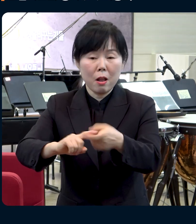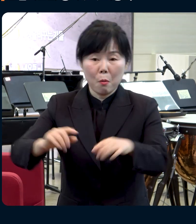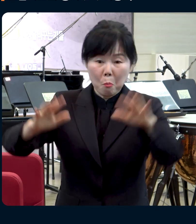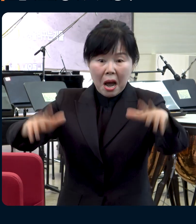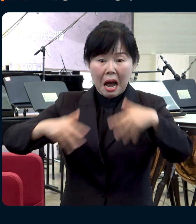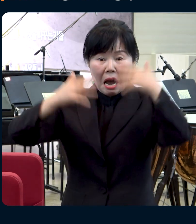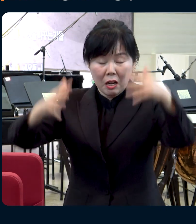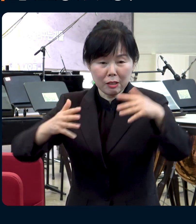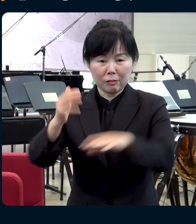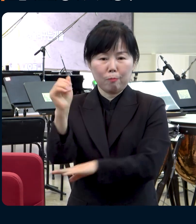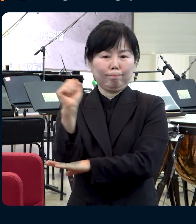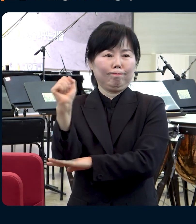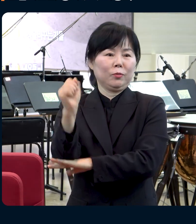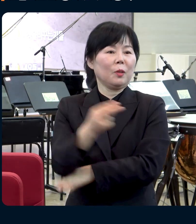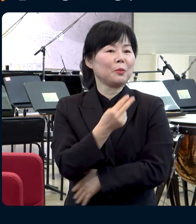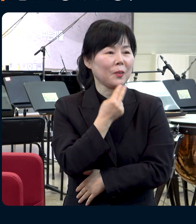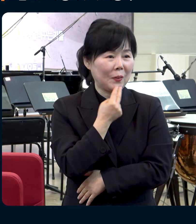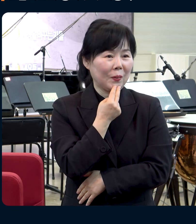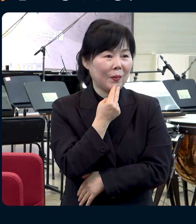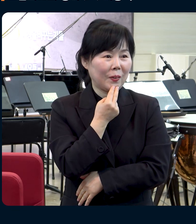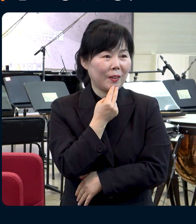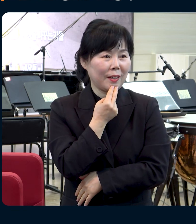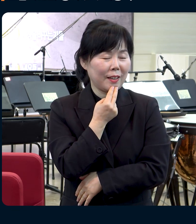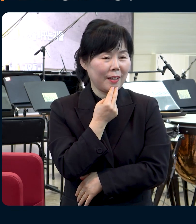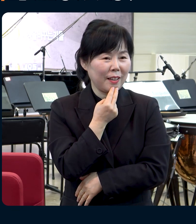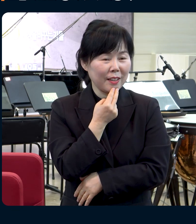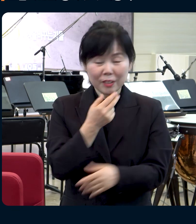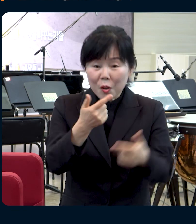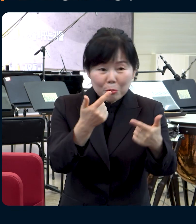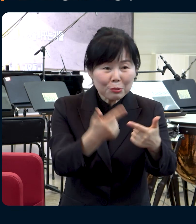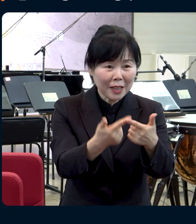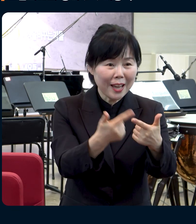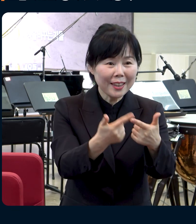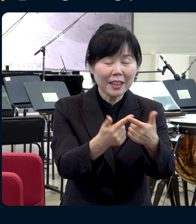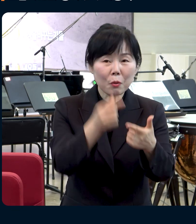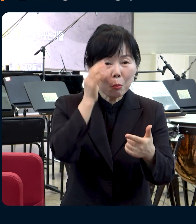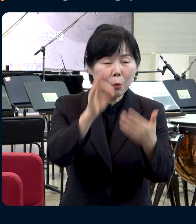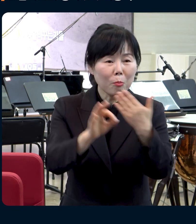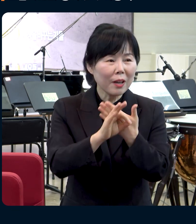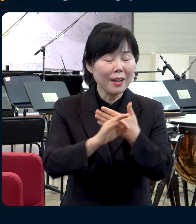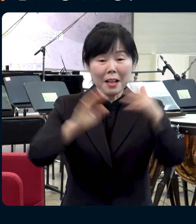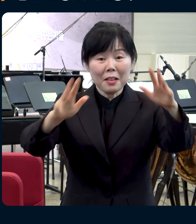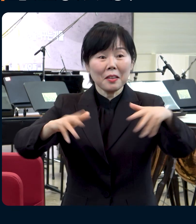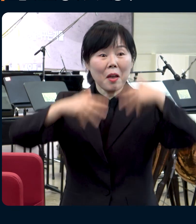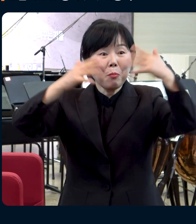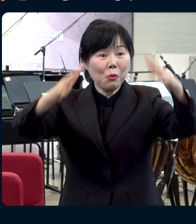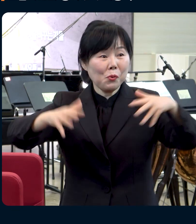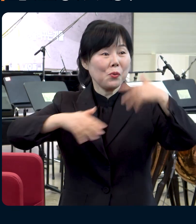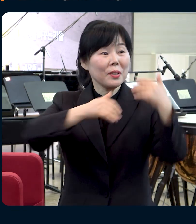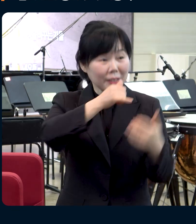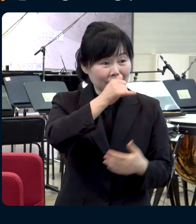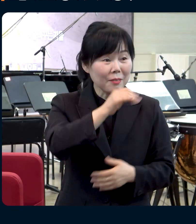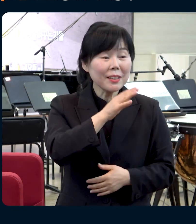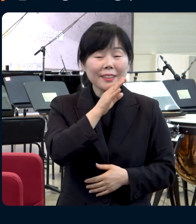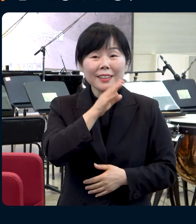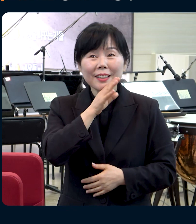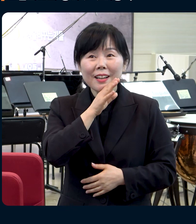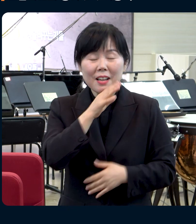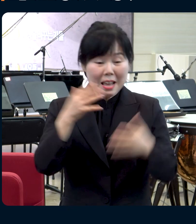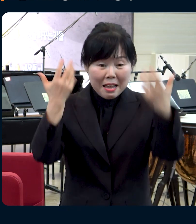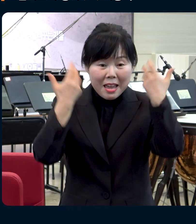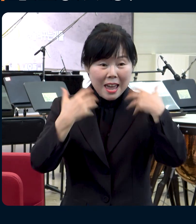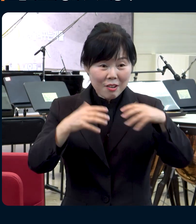있는 것입니다. 그런데 여러분, 우리 부산 지역에 막 보면은 막 태풍이 확 불어왔고 그냥 해운대